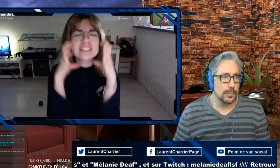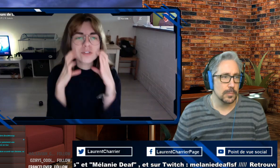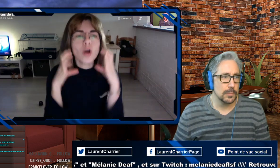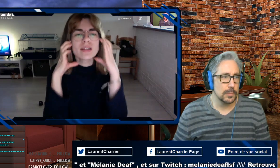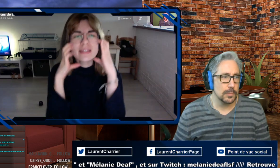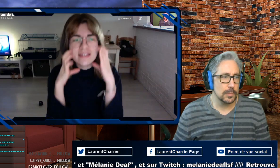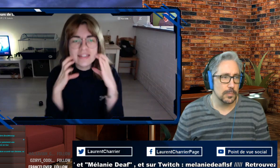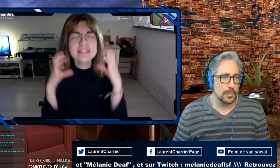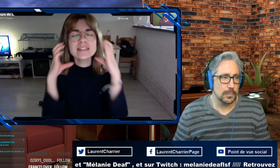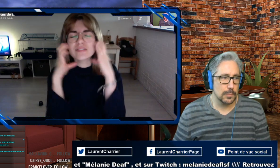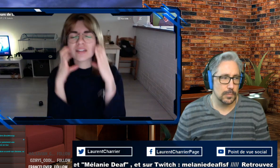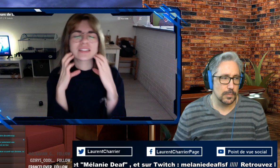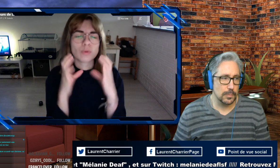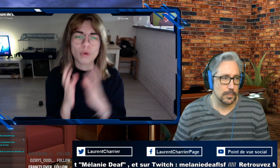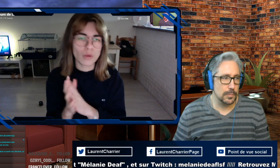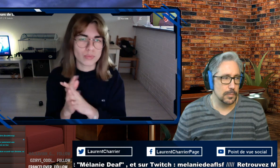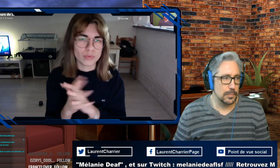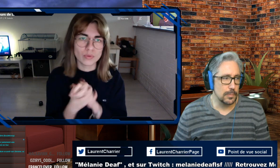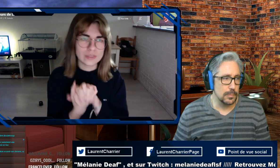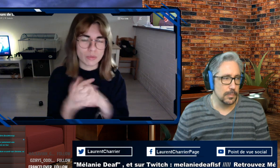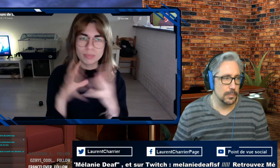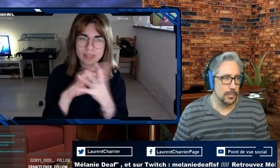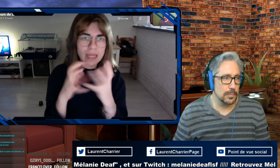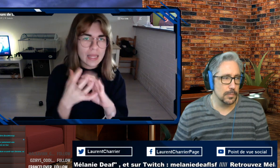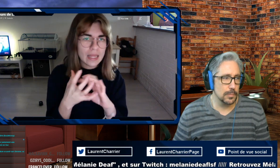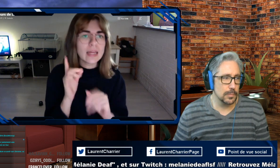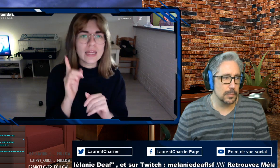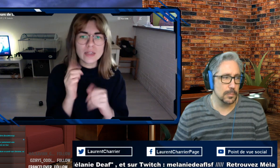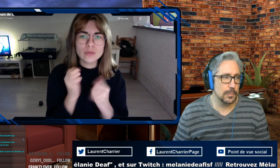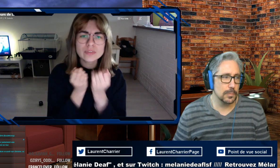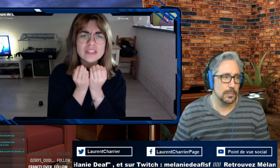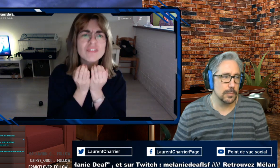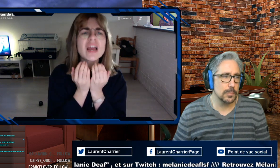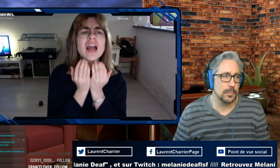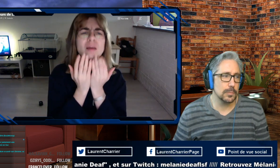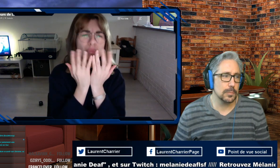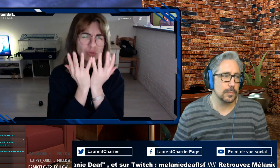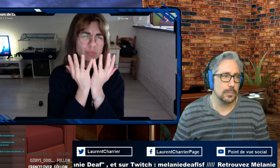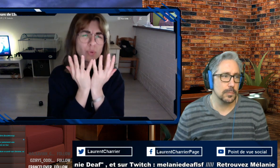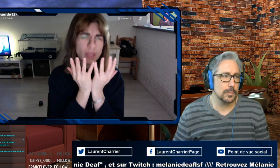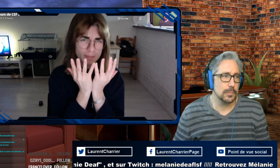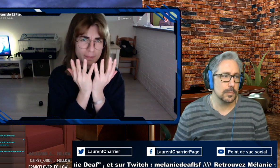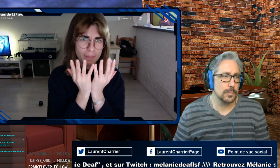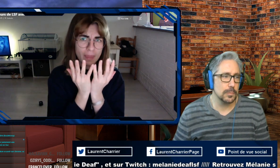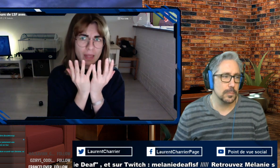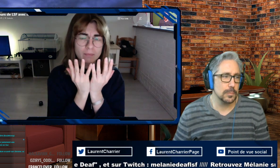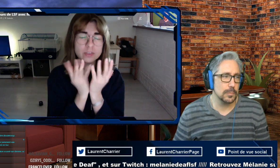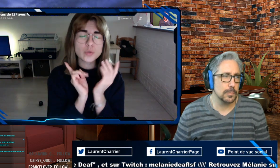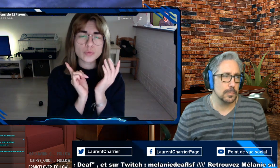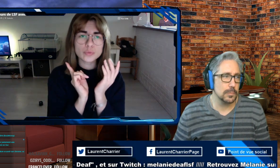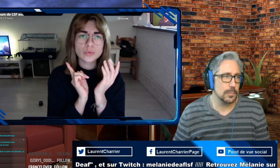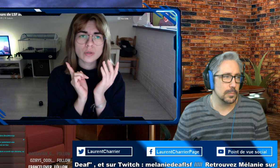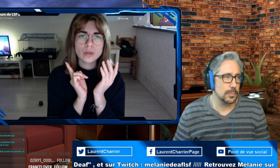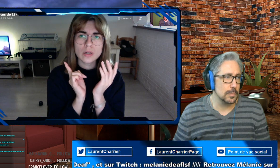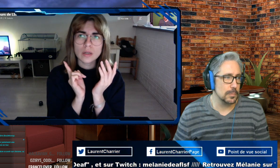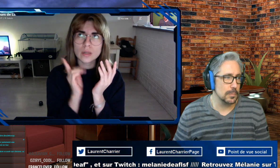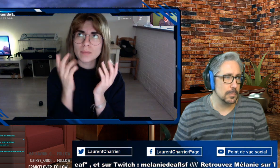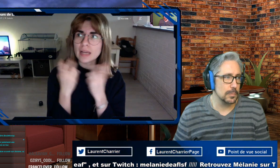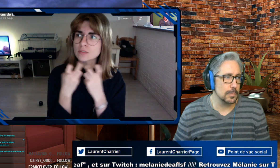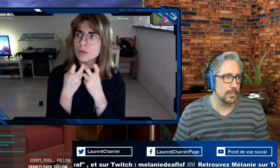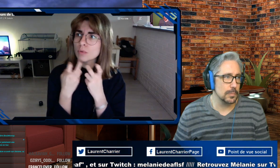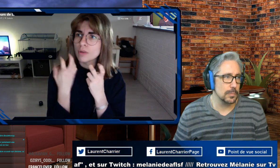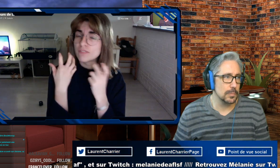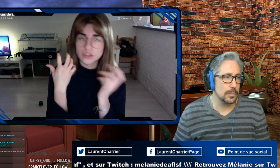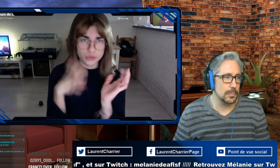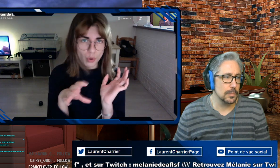qui descend, qui glissent. Enfin, t'es trop gros pour eux, c'est compliqué. Et aussi, ça fait un peu de bruit. Mais surtout,